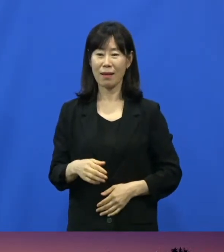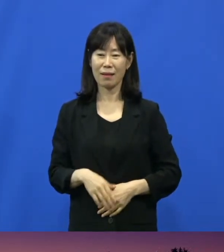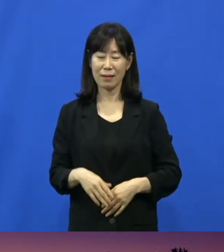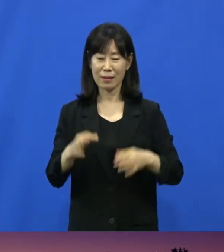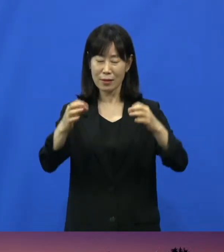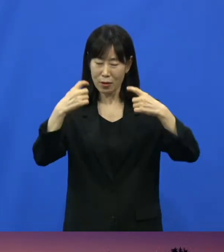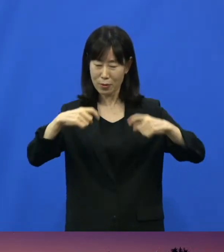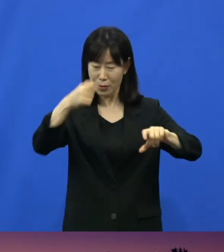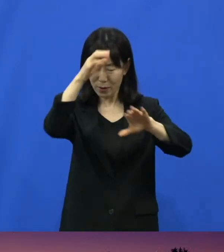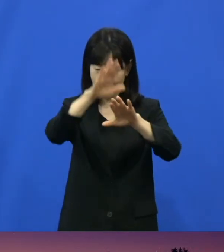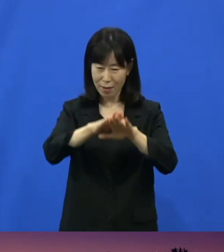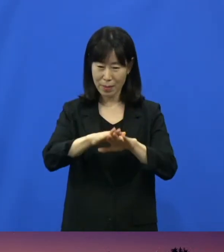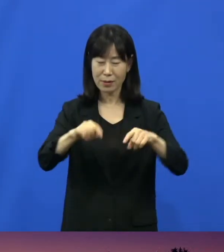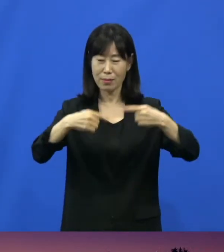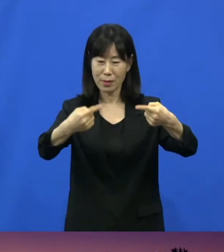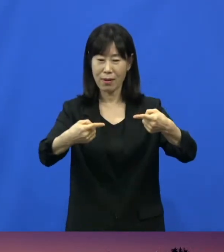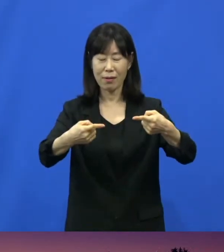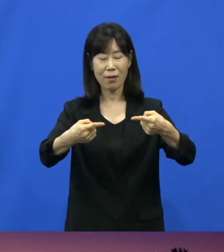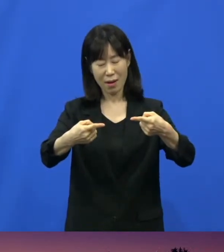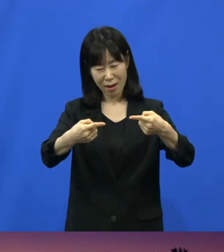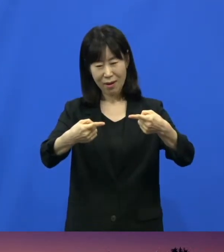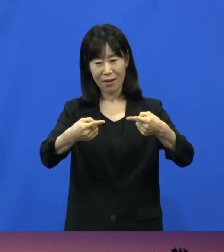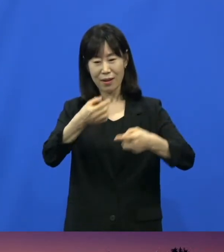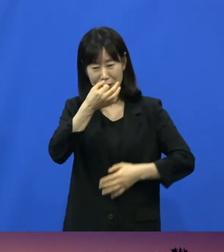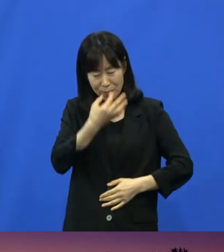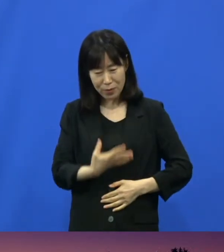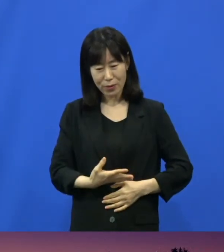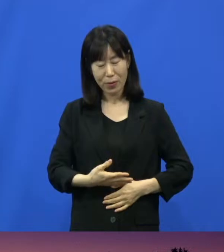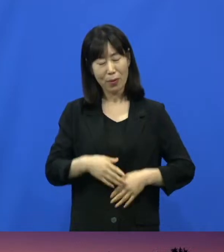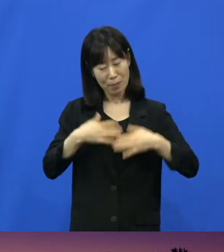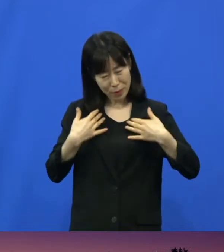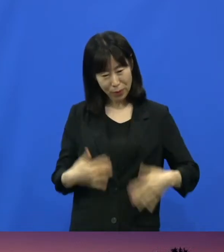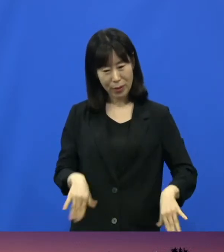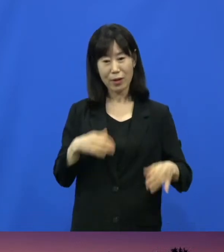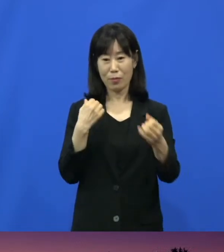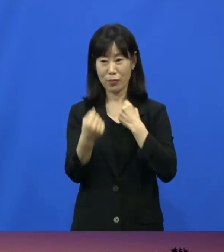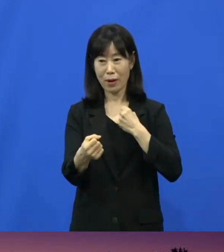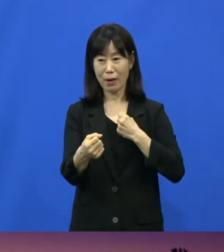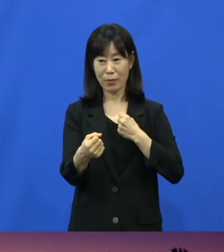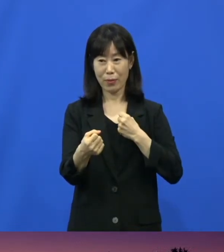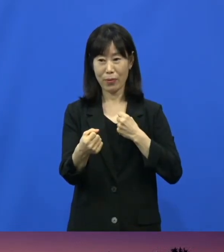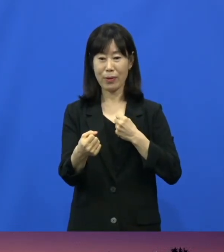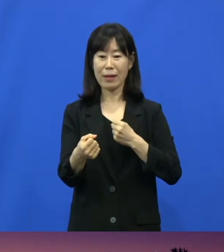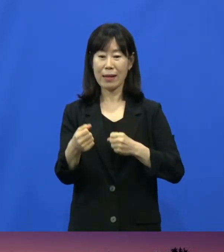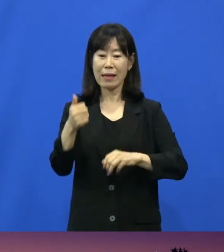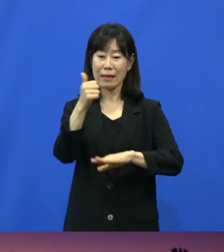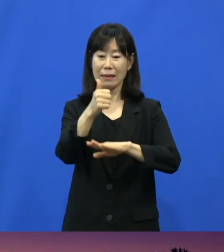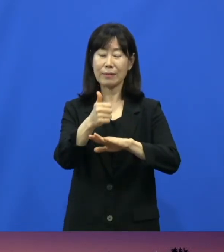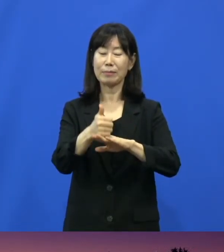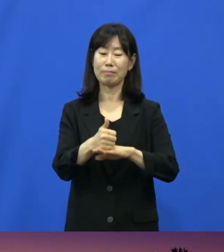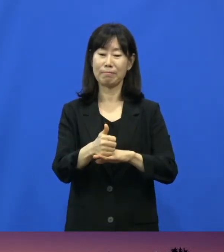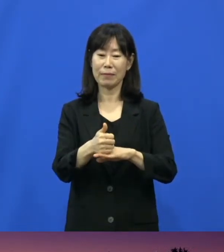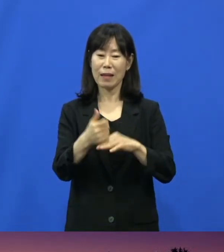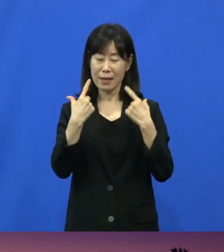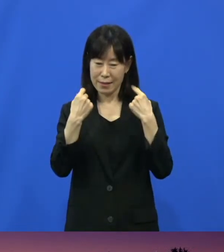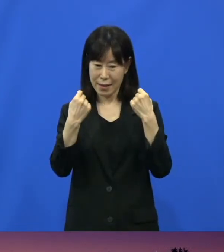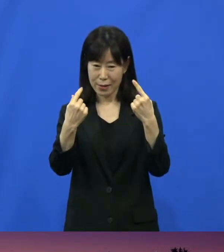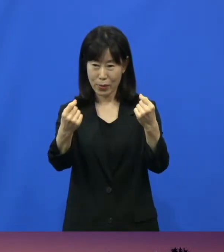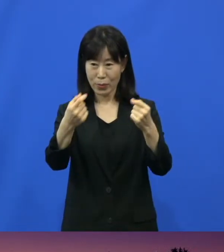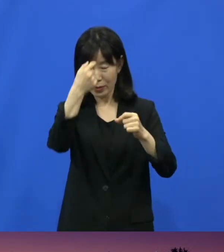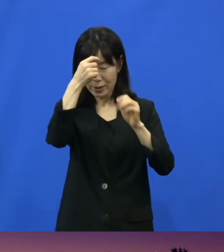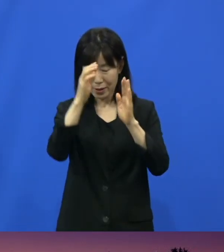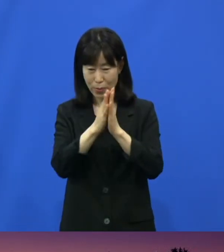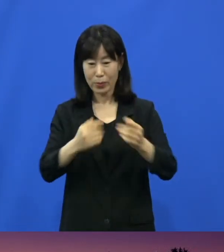내일 할 것도 많은데 이 철야에 오셔서 끝까지 기도의 동력자로 서주신 거 너무